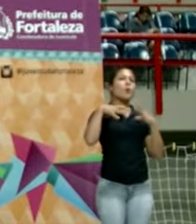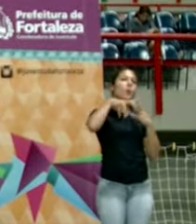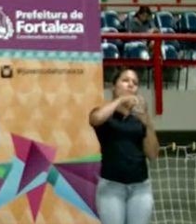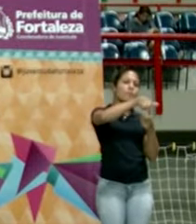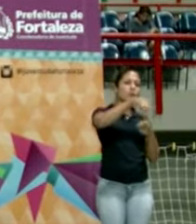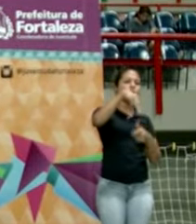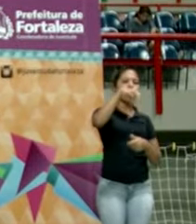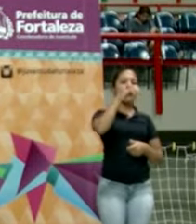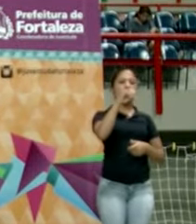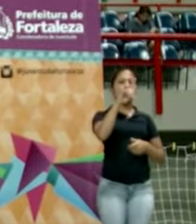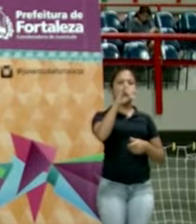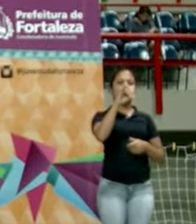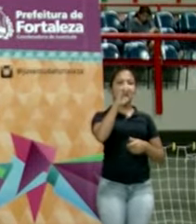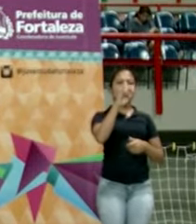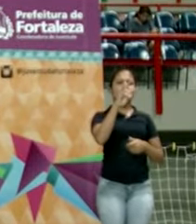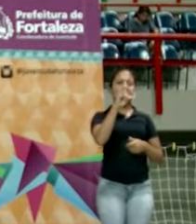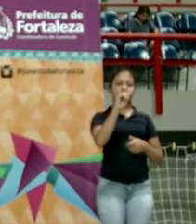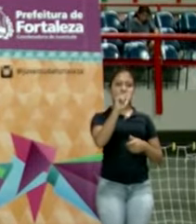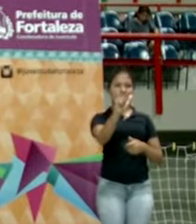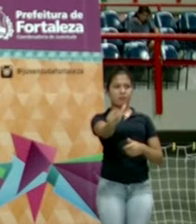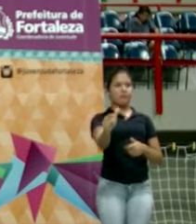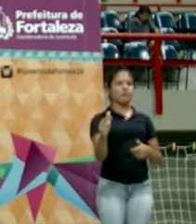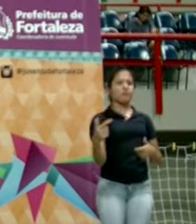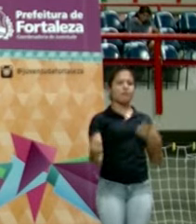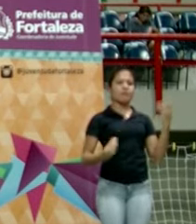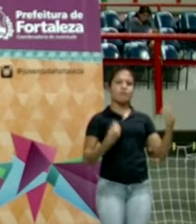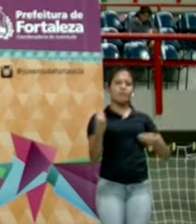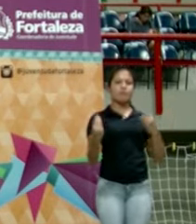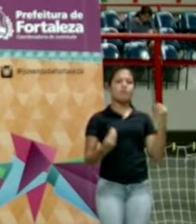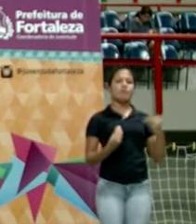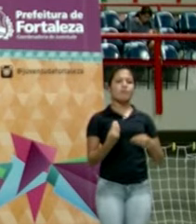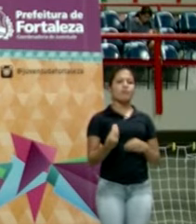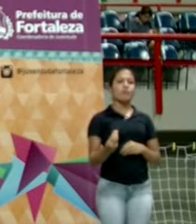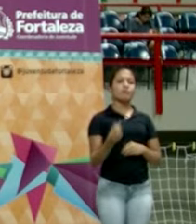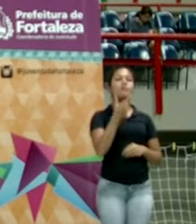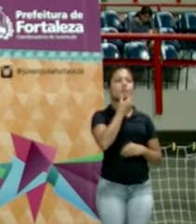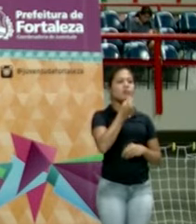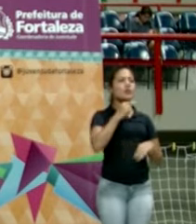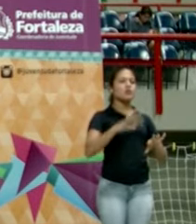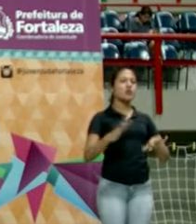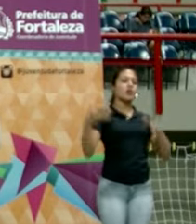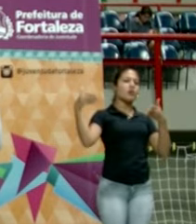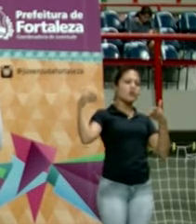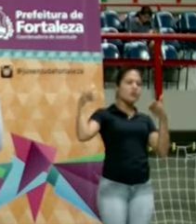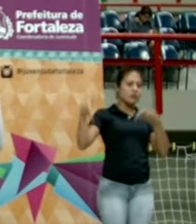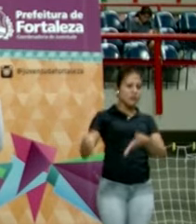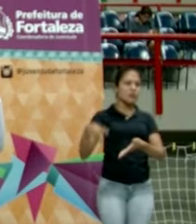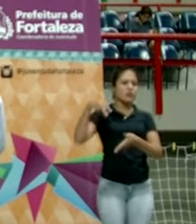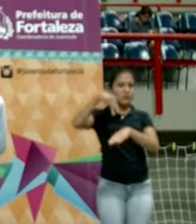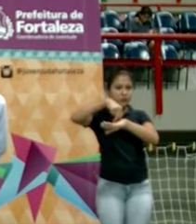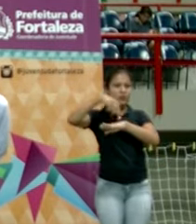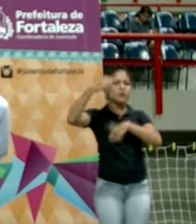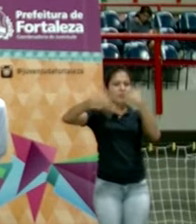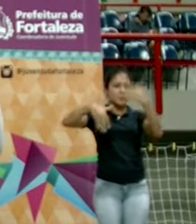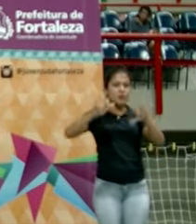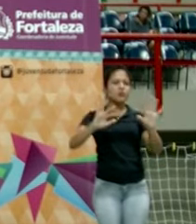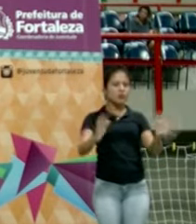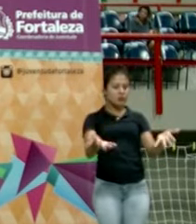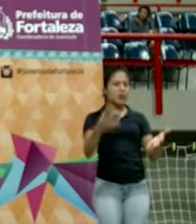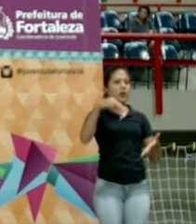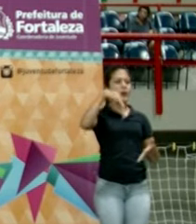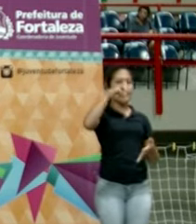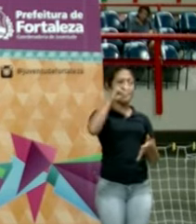com certeza eu sei que meu grande amigo Márcio Michiles já veio para cá e já falou com vocês sobre a Idade Média, aquele